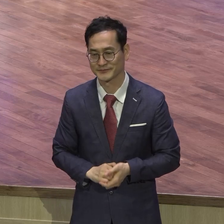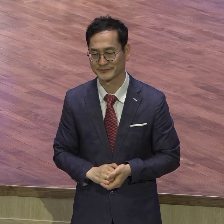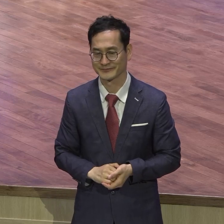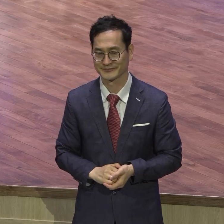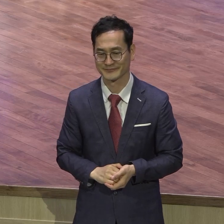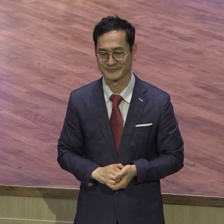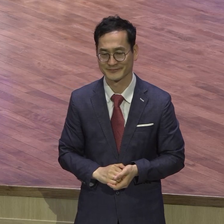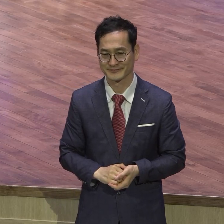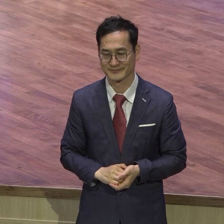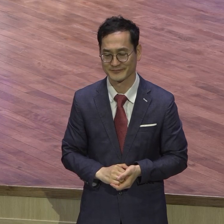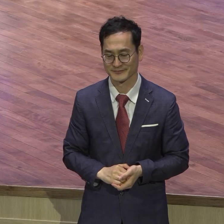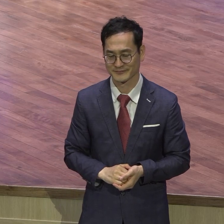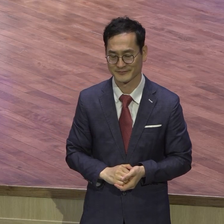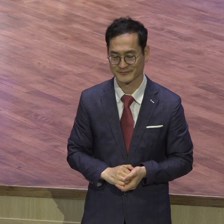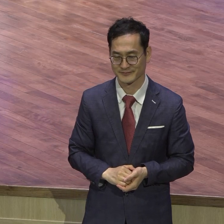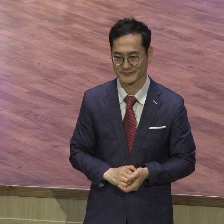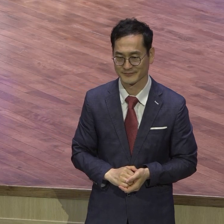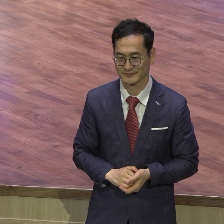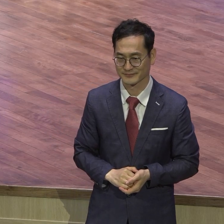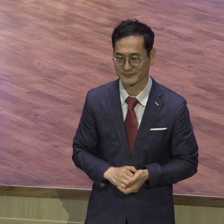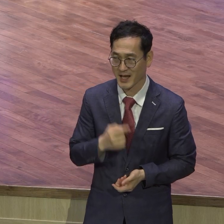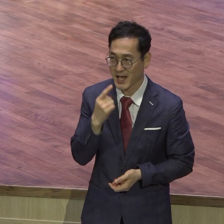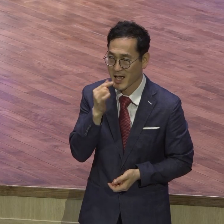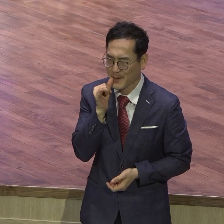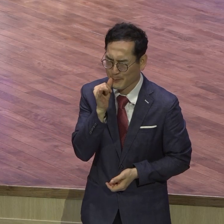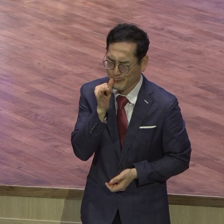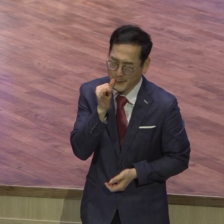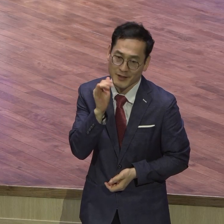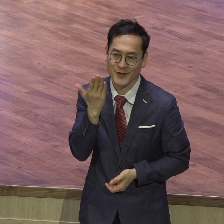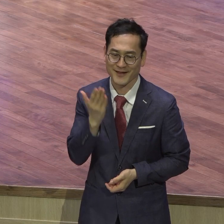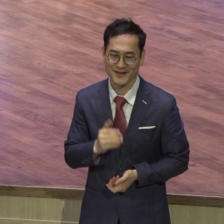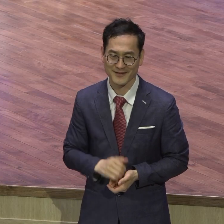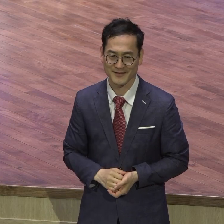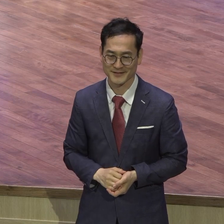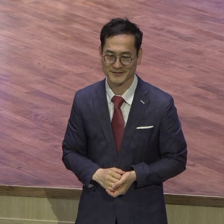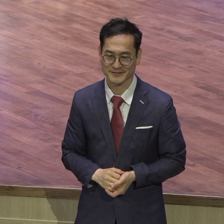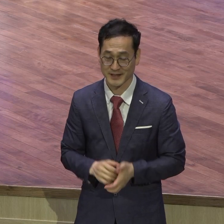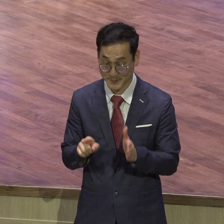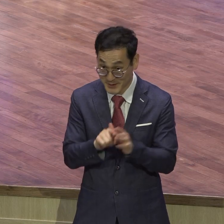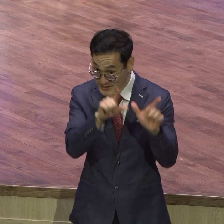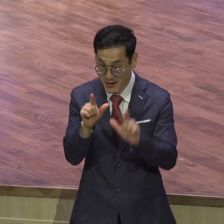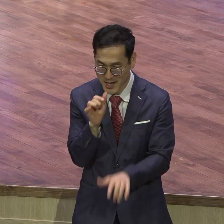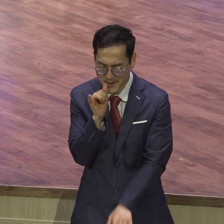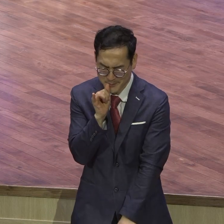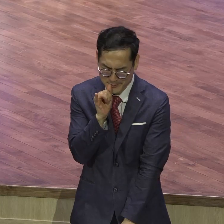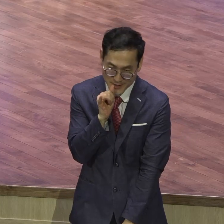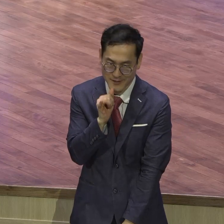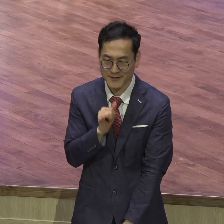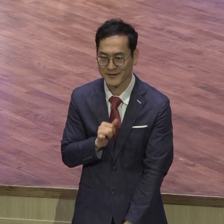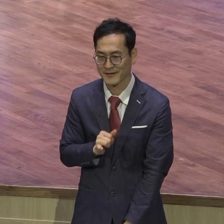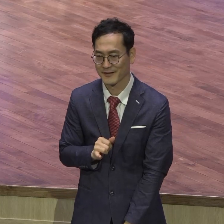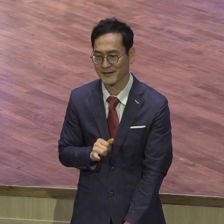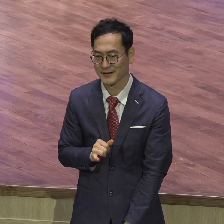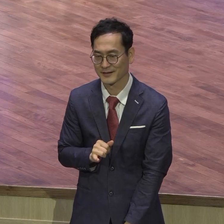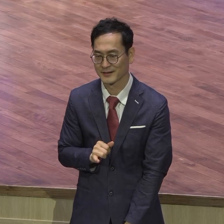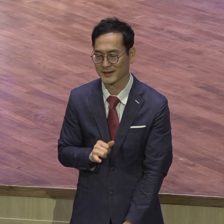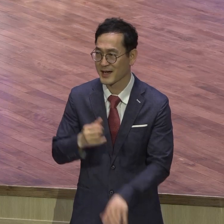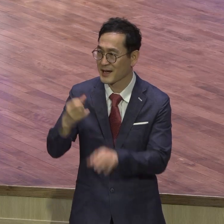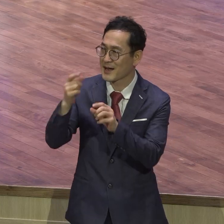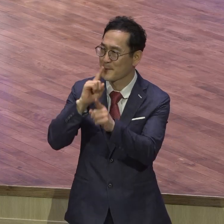말하면 맛을 느끼게 되어있어요 신앙생활에서 맛을 느껴야 돼요 말씀의 맛 뭐요? 기도의 맛